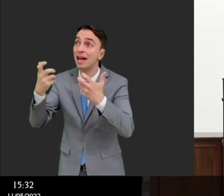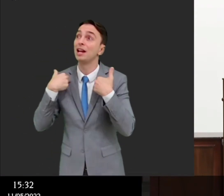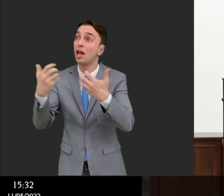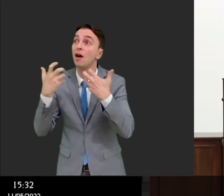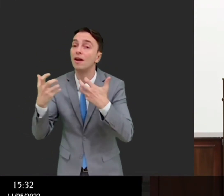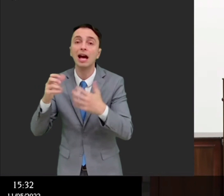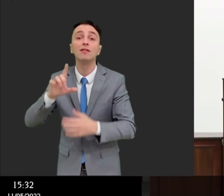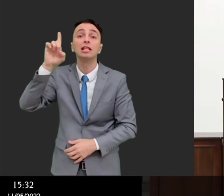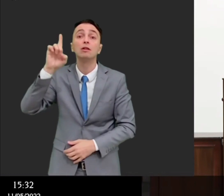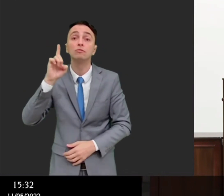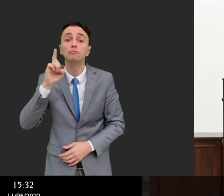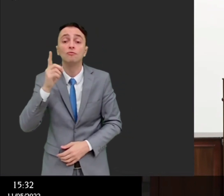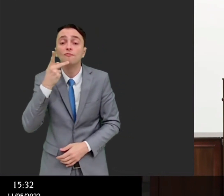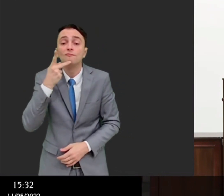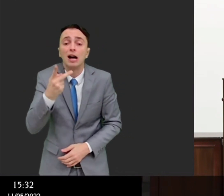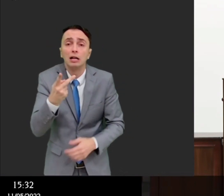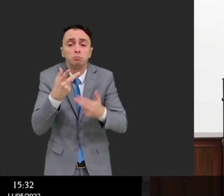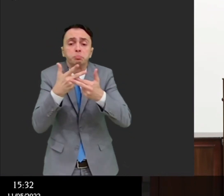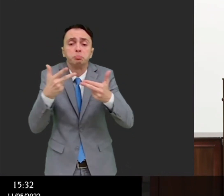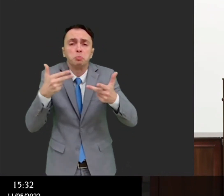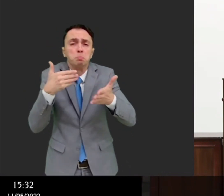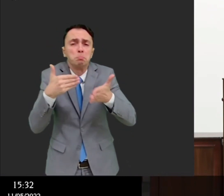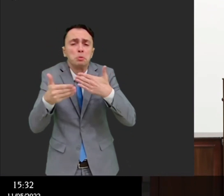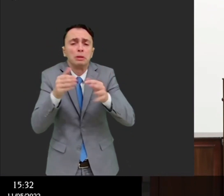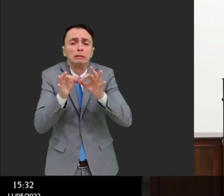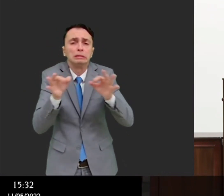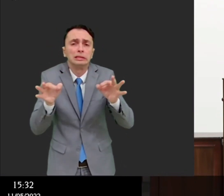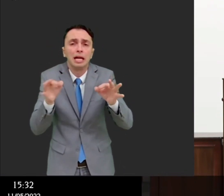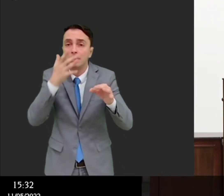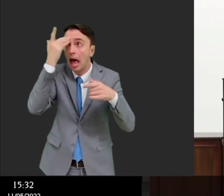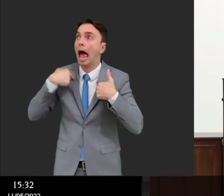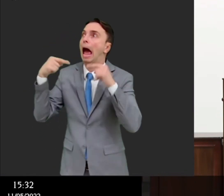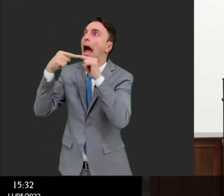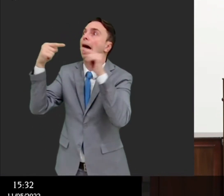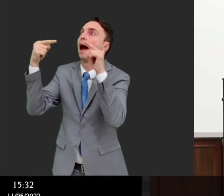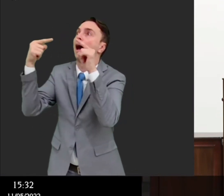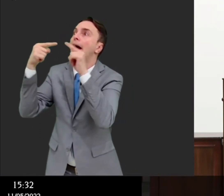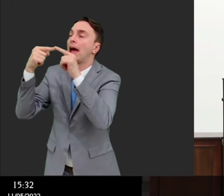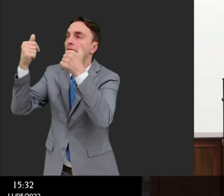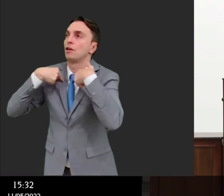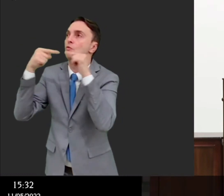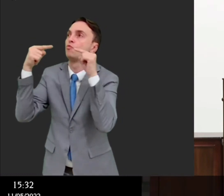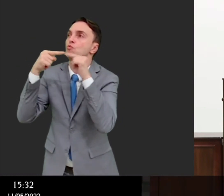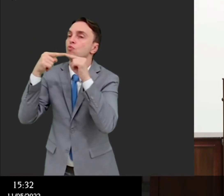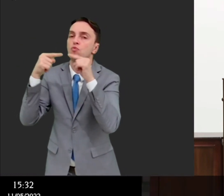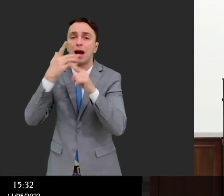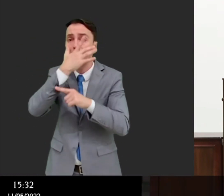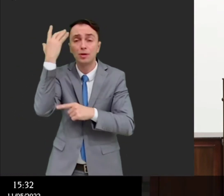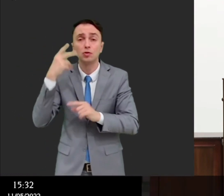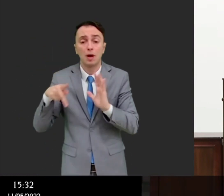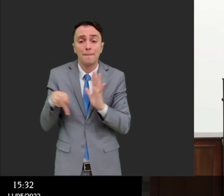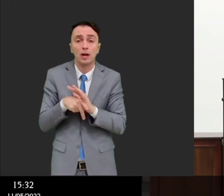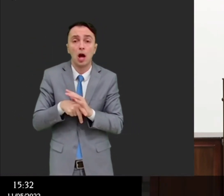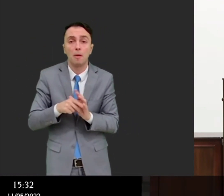é. Então é enganado. Não é que é enganado pela palavra, é enganado pelo seu próprio coração